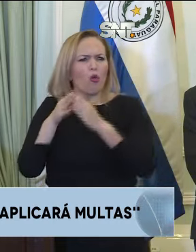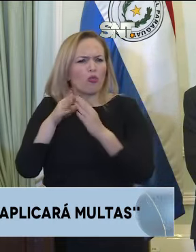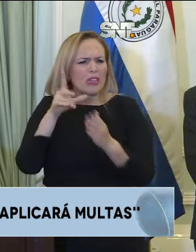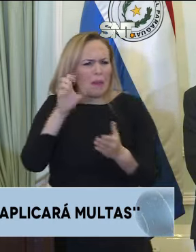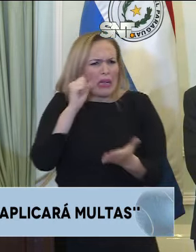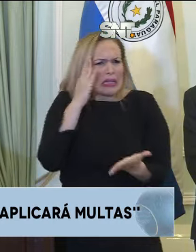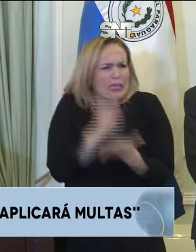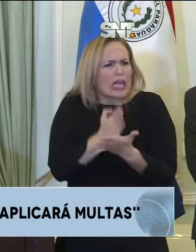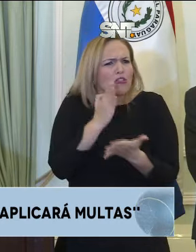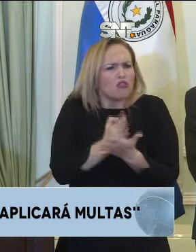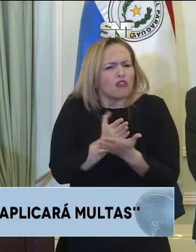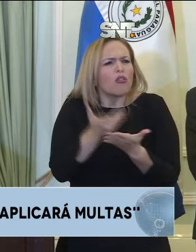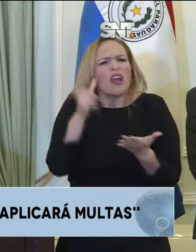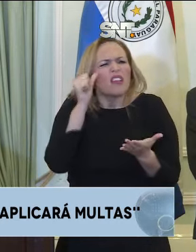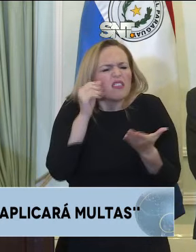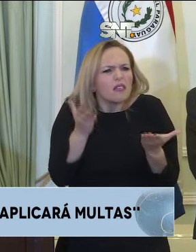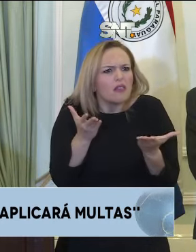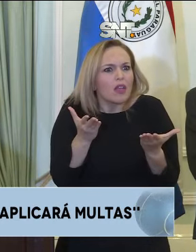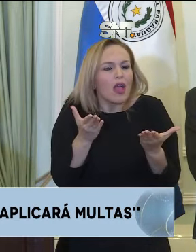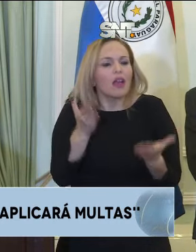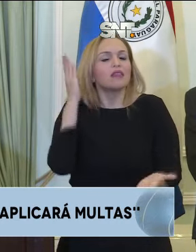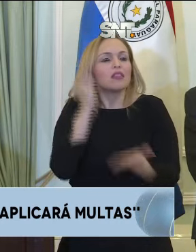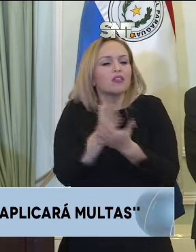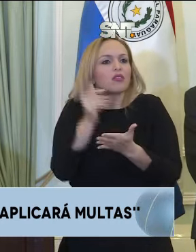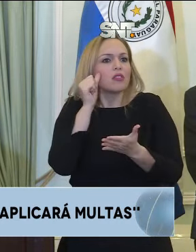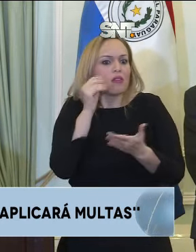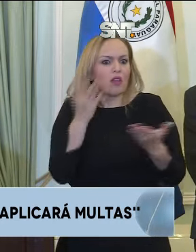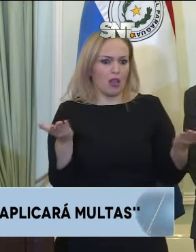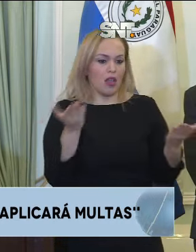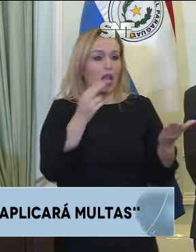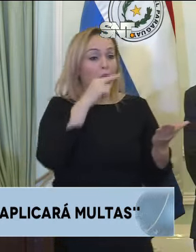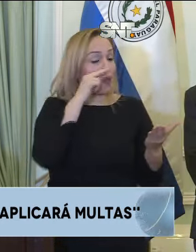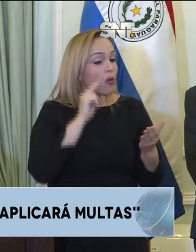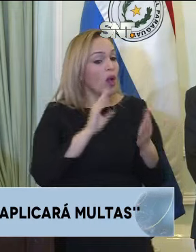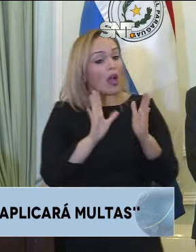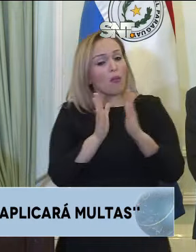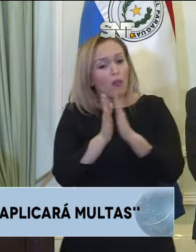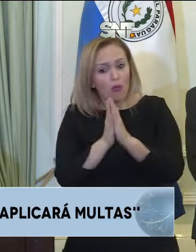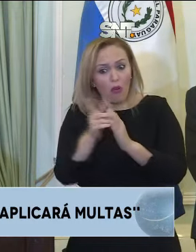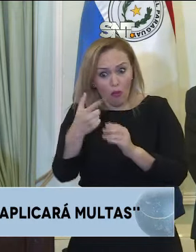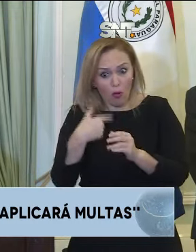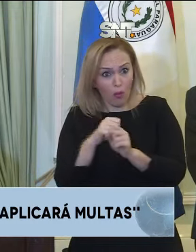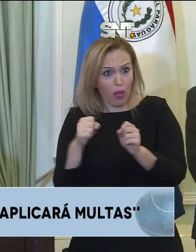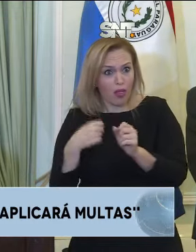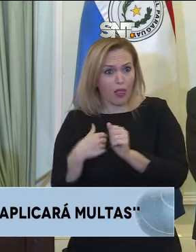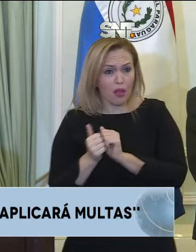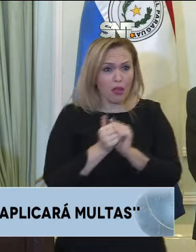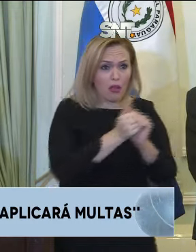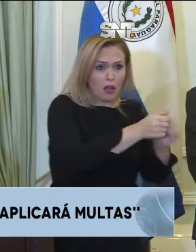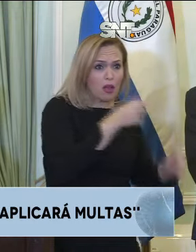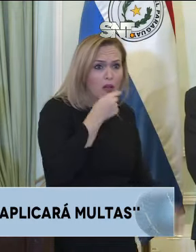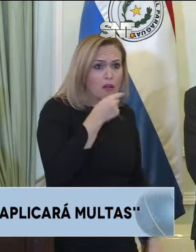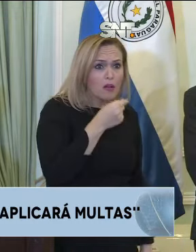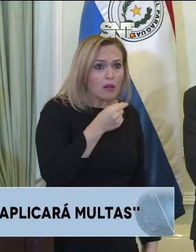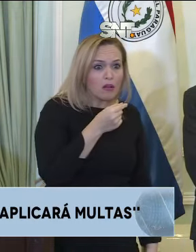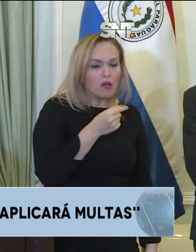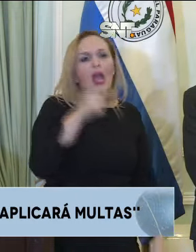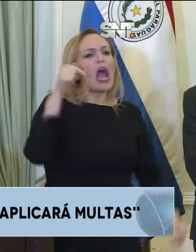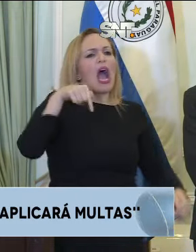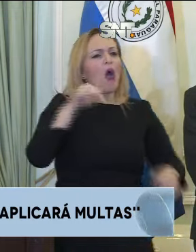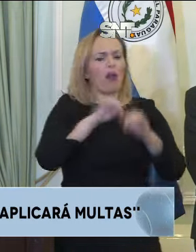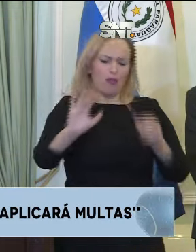¿Usar la fuerza pública? Claro, claro. sea, algunos lo vamos a decir educadamente. Bueno, me acompaña la comisaría. Y ahora, yo vivo y carajo. Ustedes, hubo